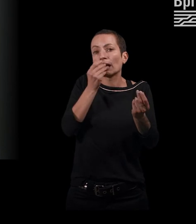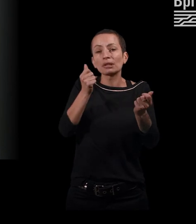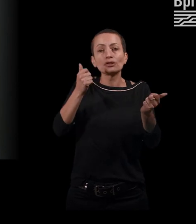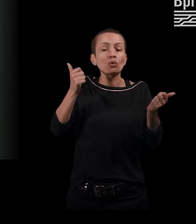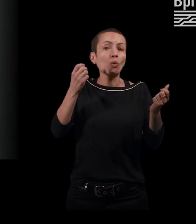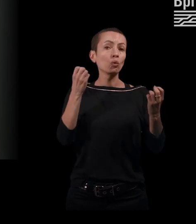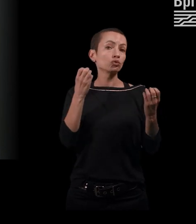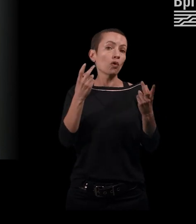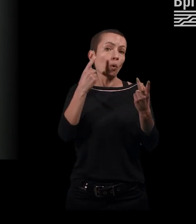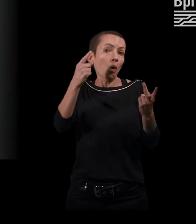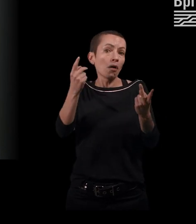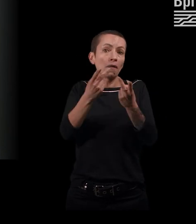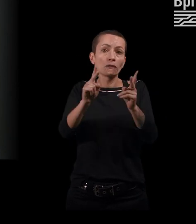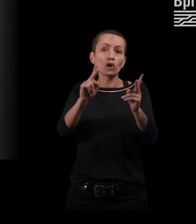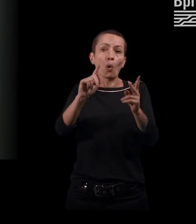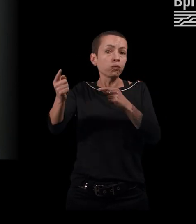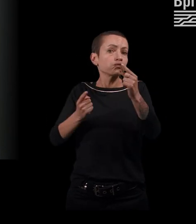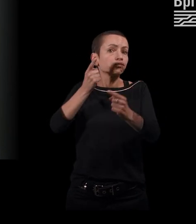que les villes sont éternelles,